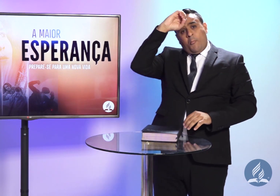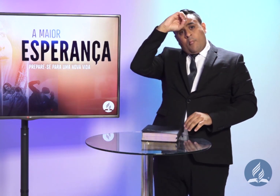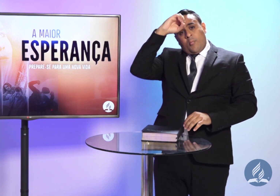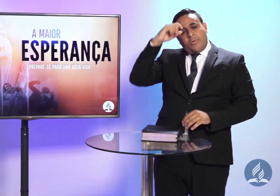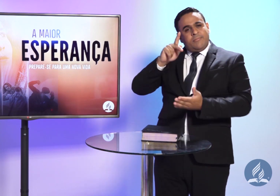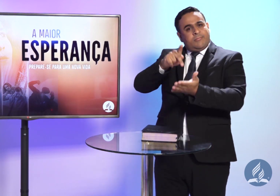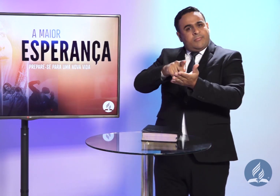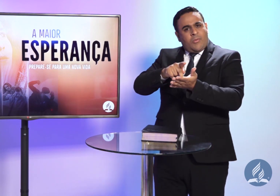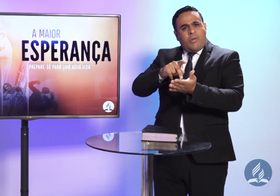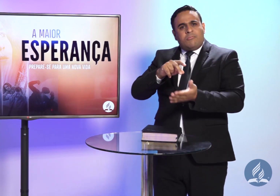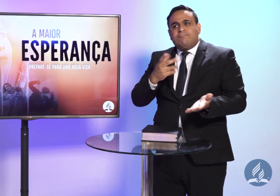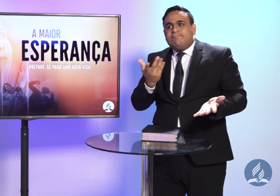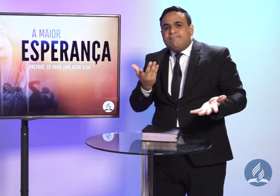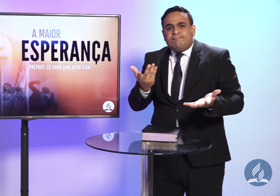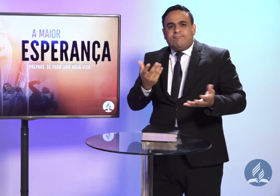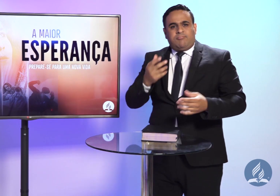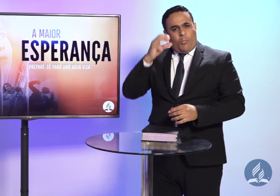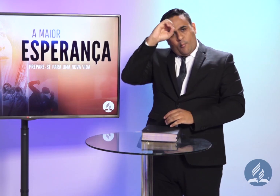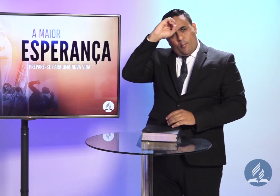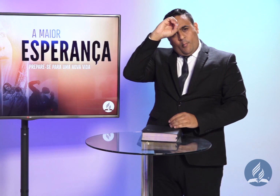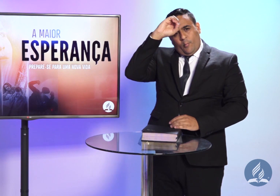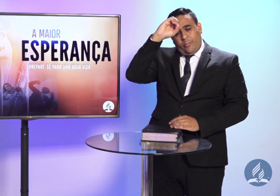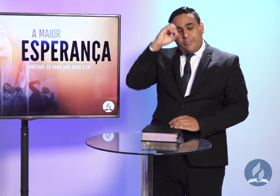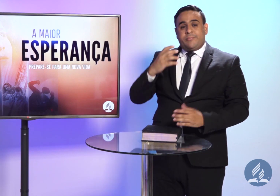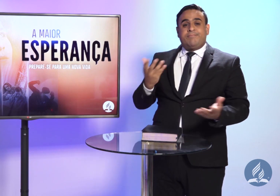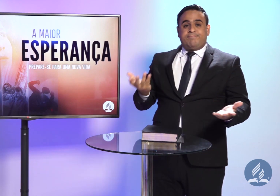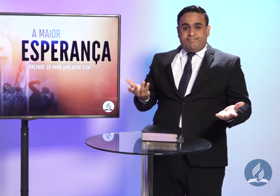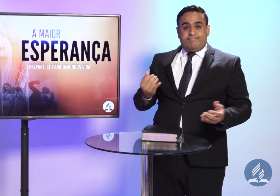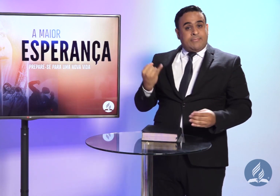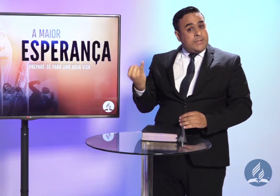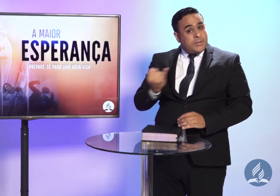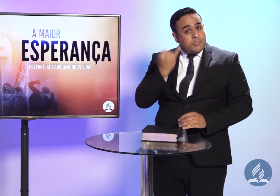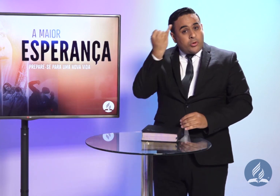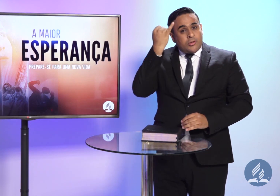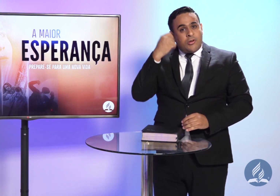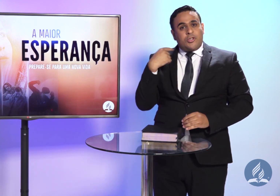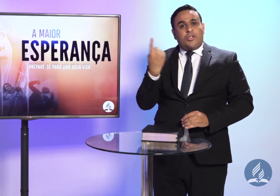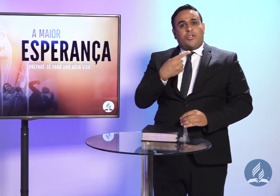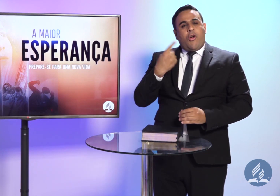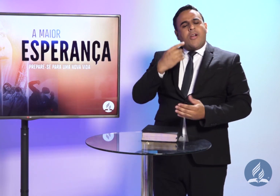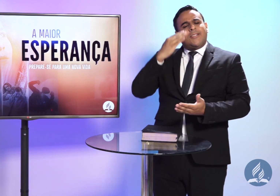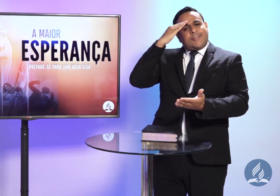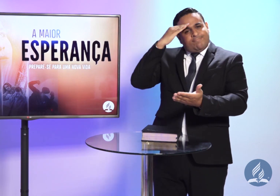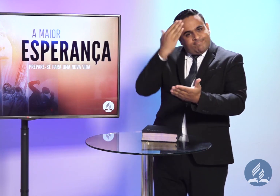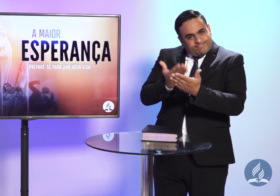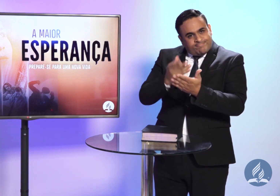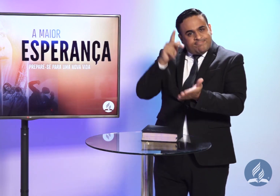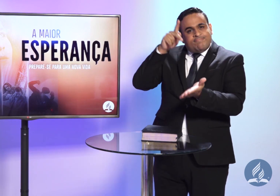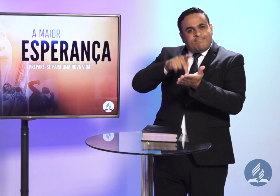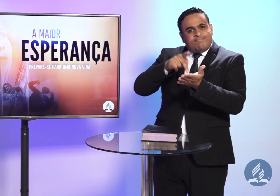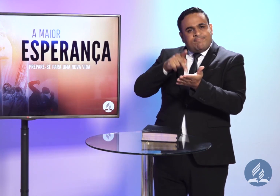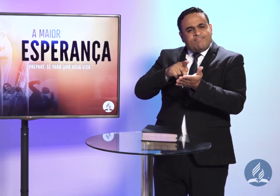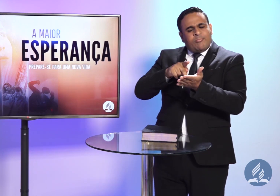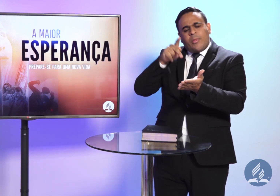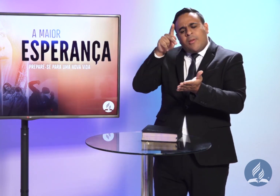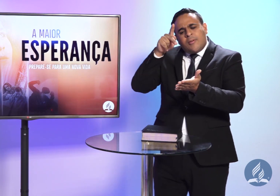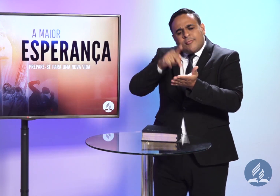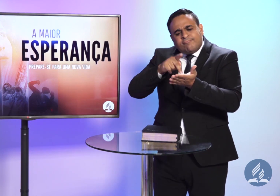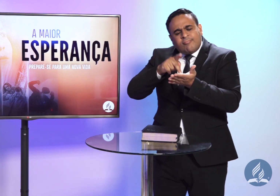algumas coisas que não são verdade. E aí fica uma mistura de verdade com um erro, que se parece verdadeiro, mas no fundo